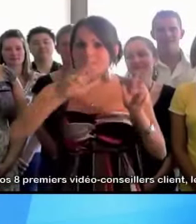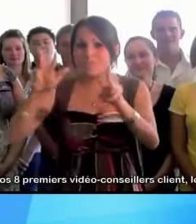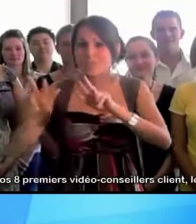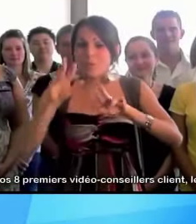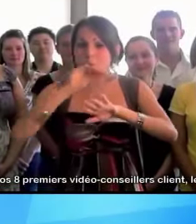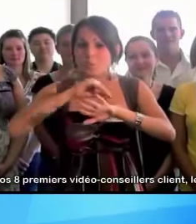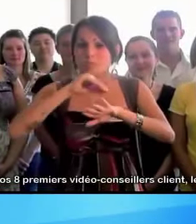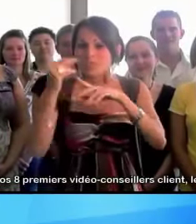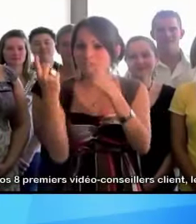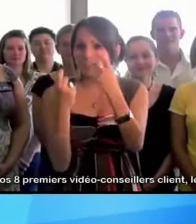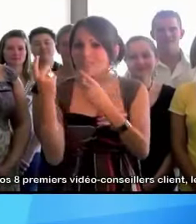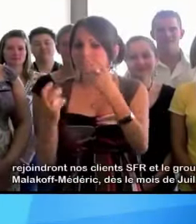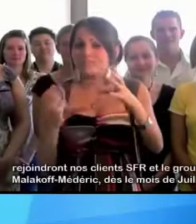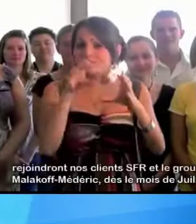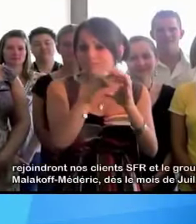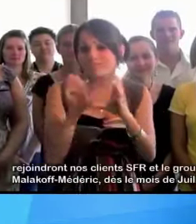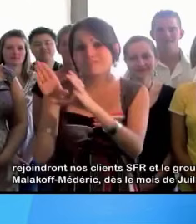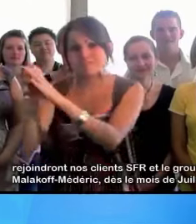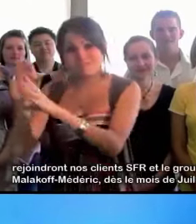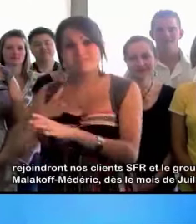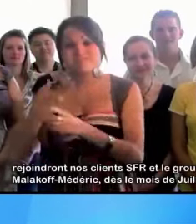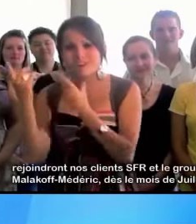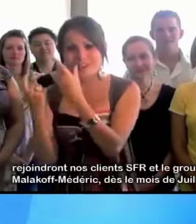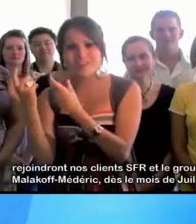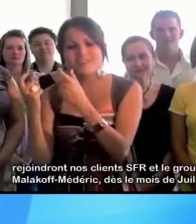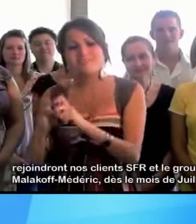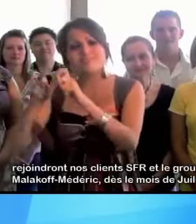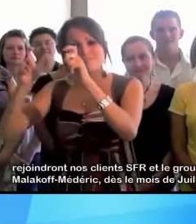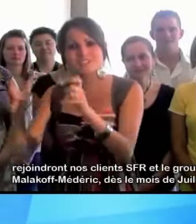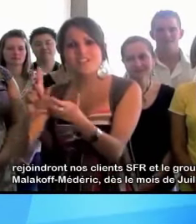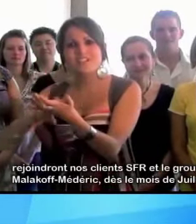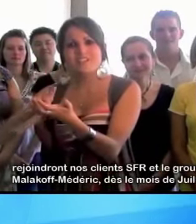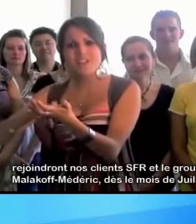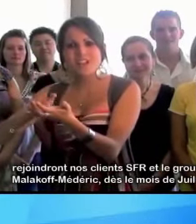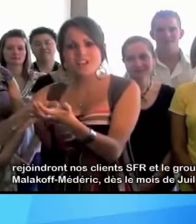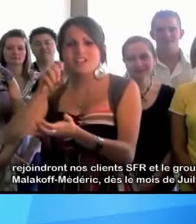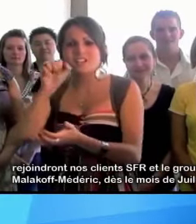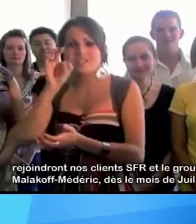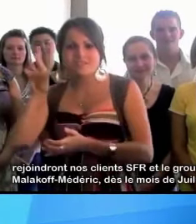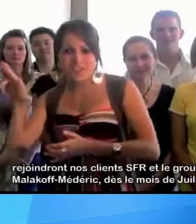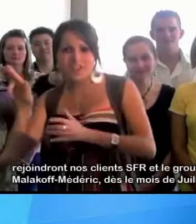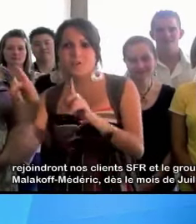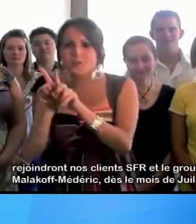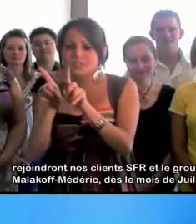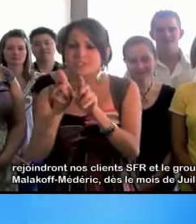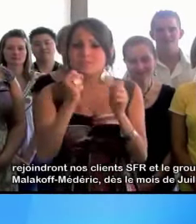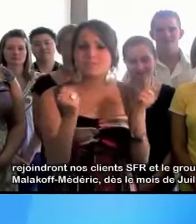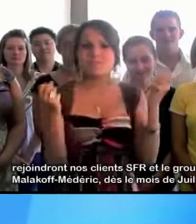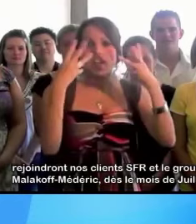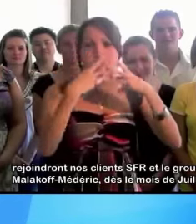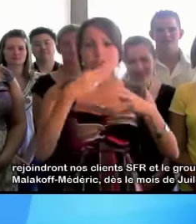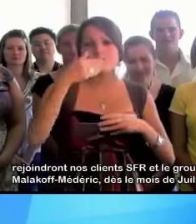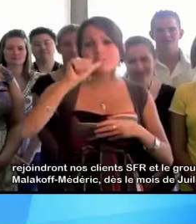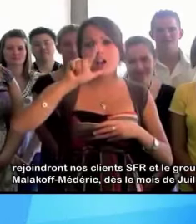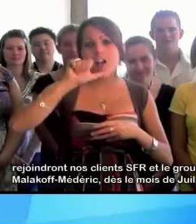et malentendants en France, beaucoup de seniors notamment, ce qui en fait quand même le premier handicap en nombre de personnes touchées. Donc, il était temps quand même de faire quelque